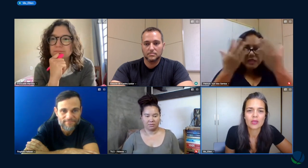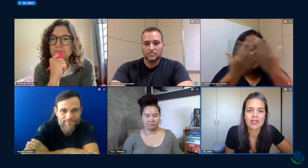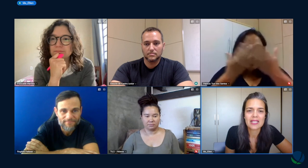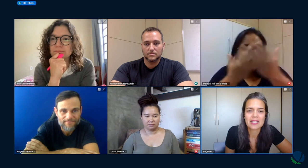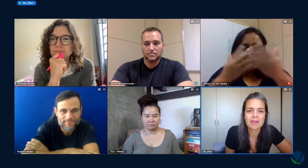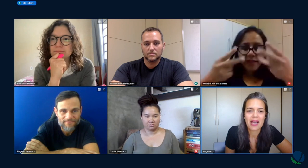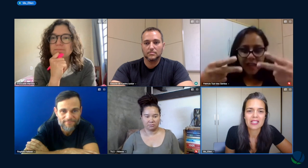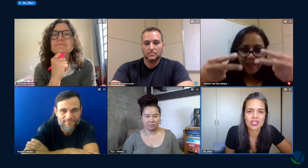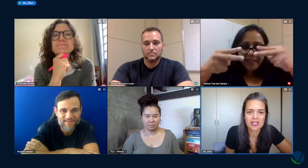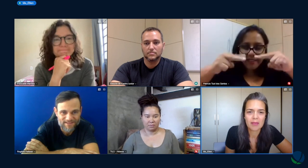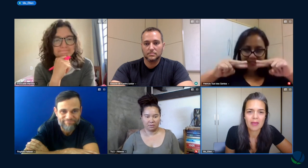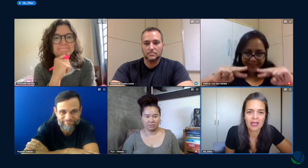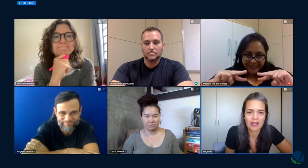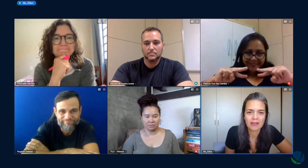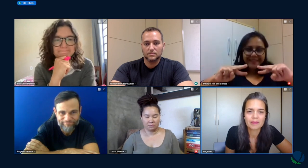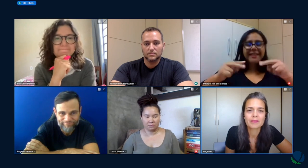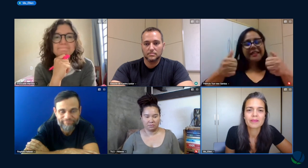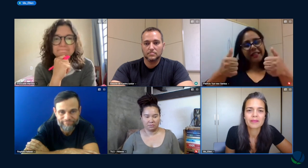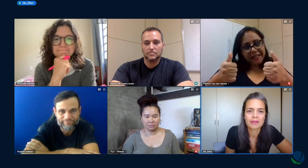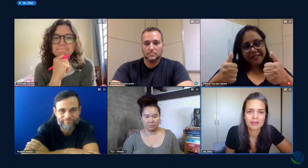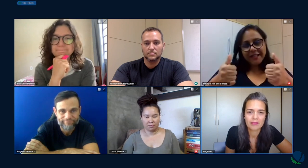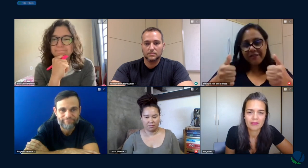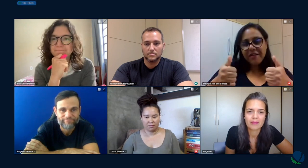A questão das imagens também